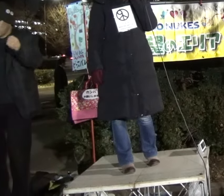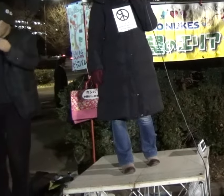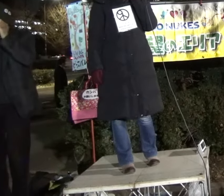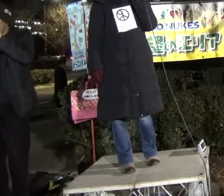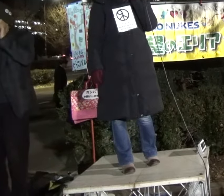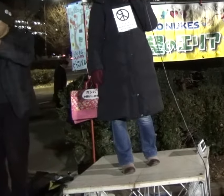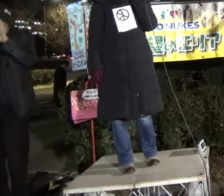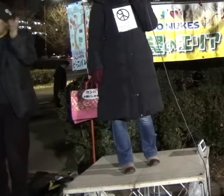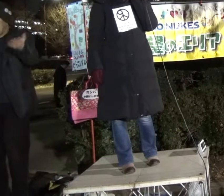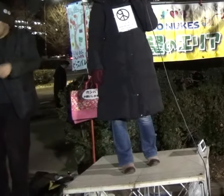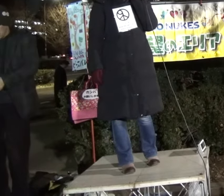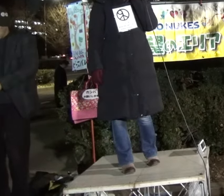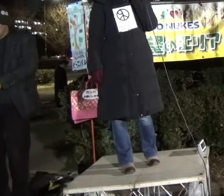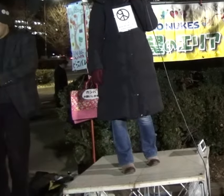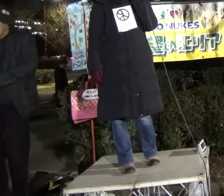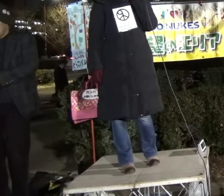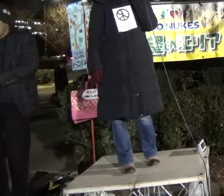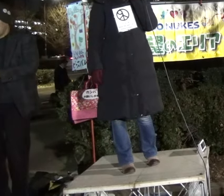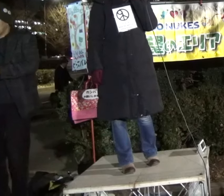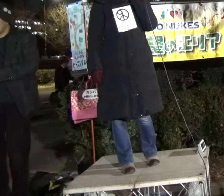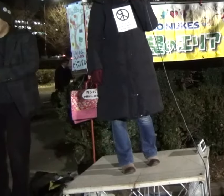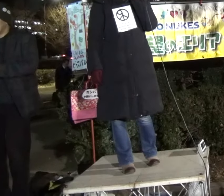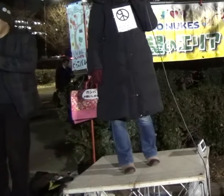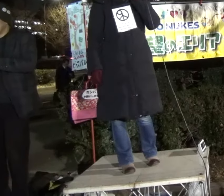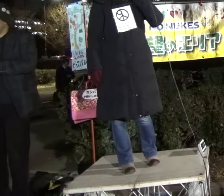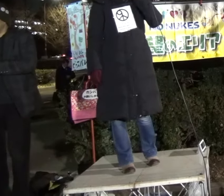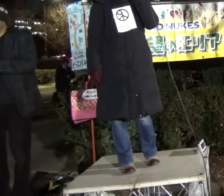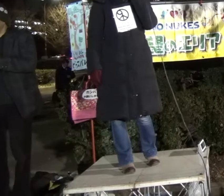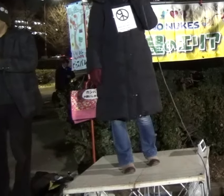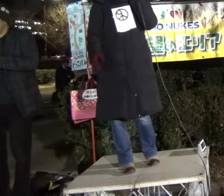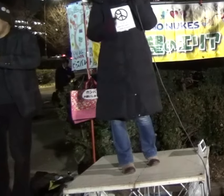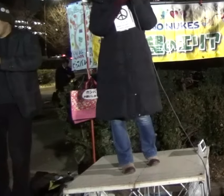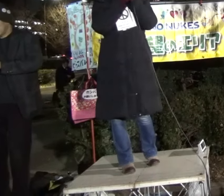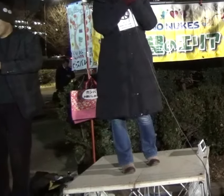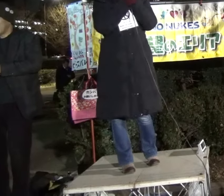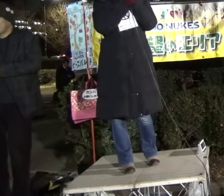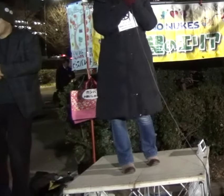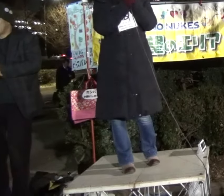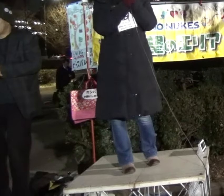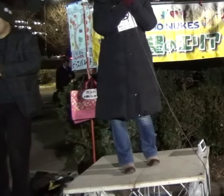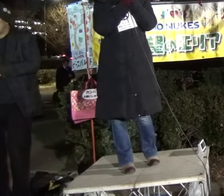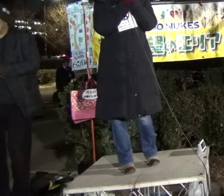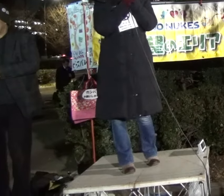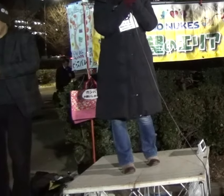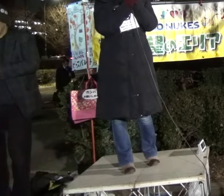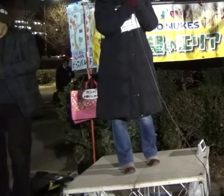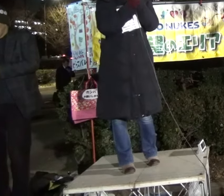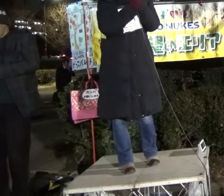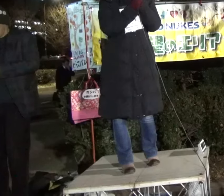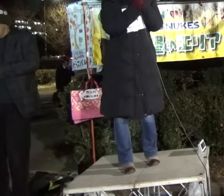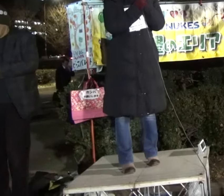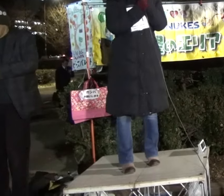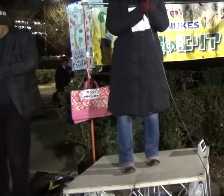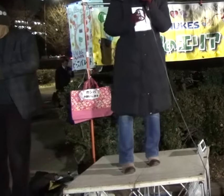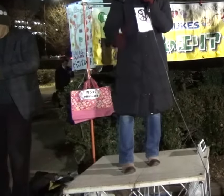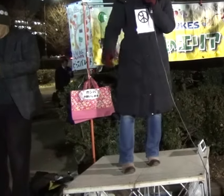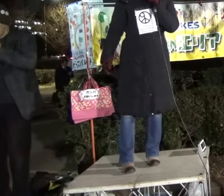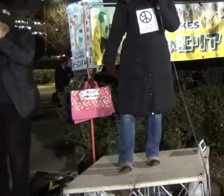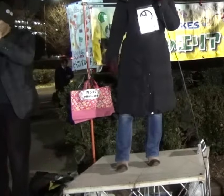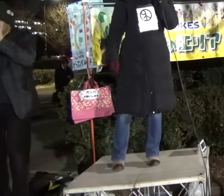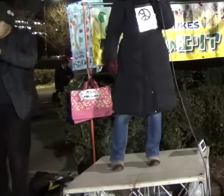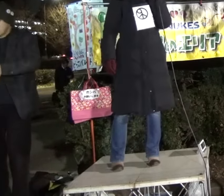されてない、うん、NHK ですか、あ、言っちゃったな、 N って、まあいいか、 まあどこも全部ひどいですよ、報道は